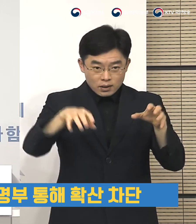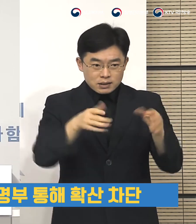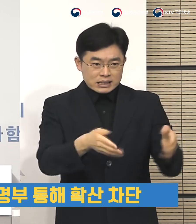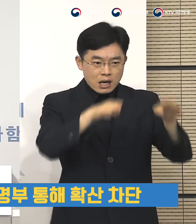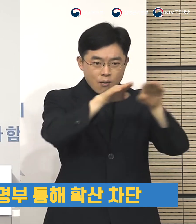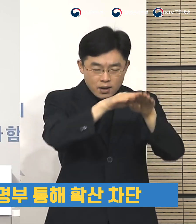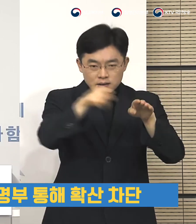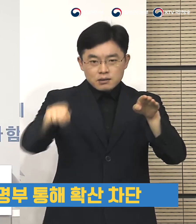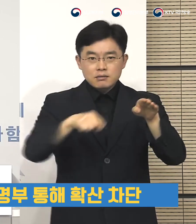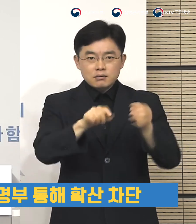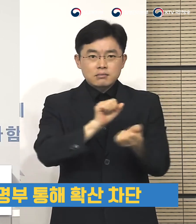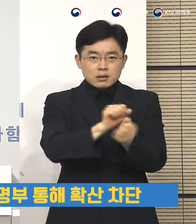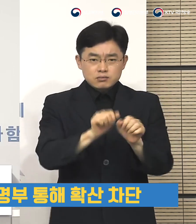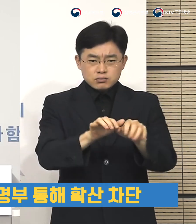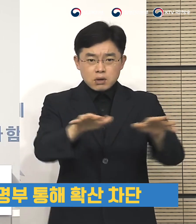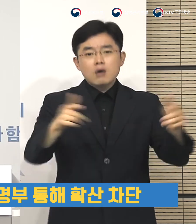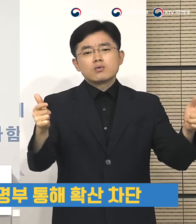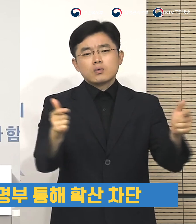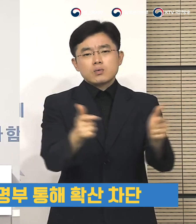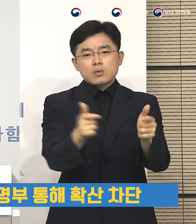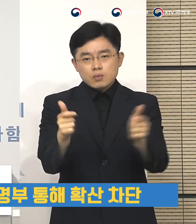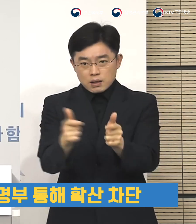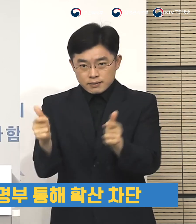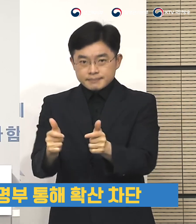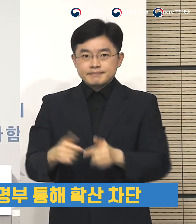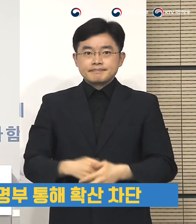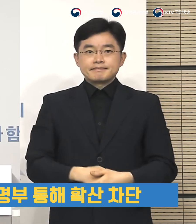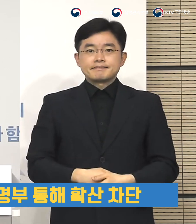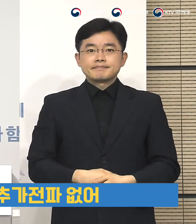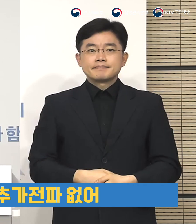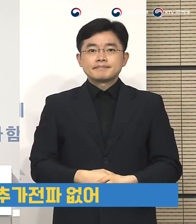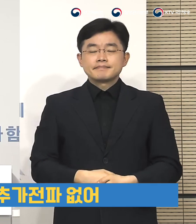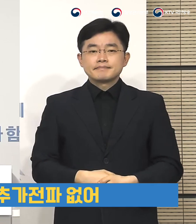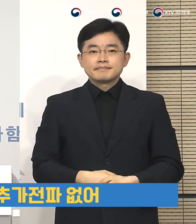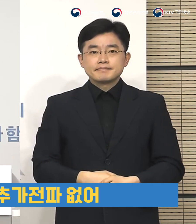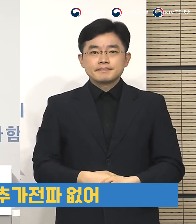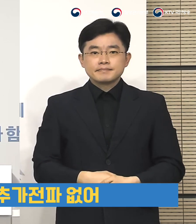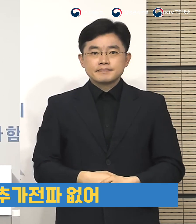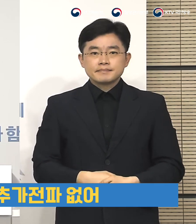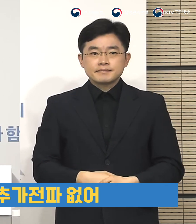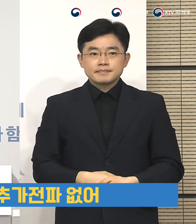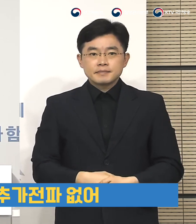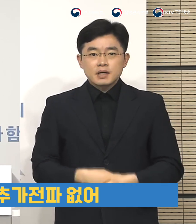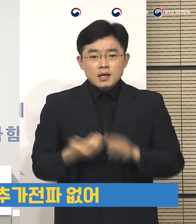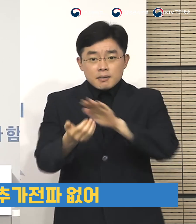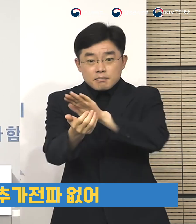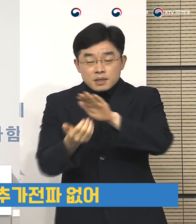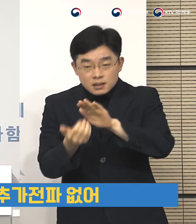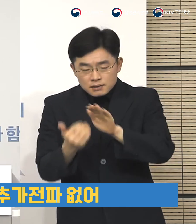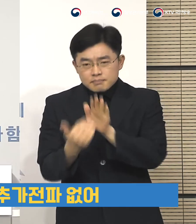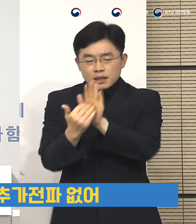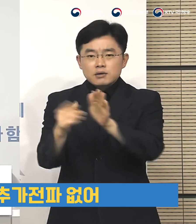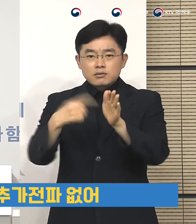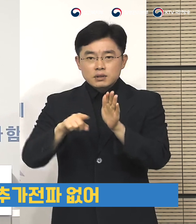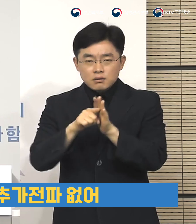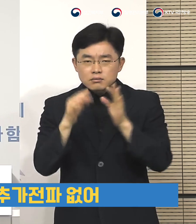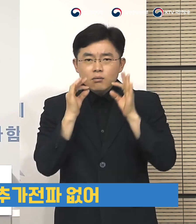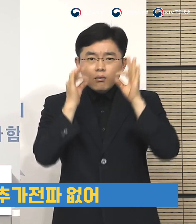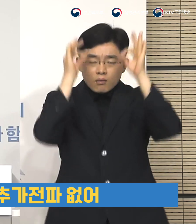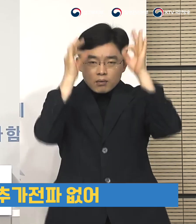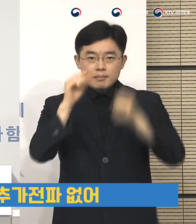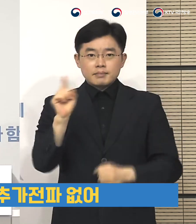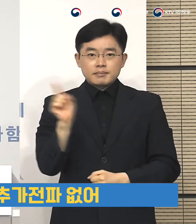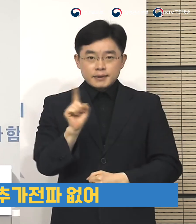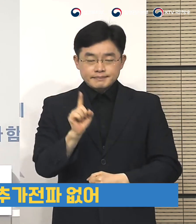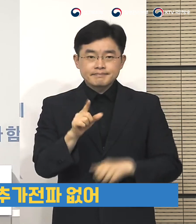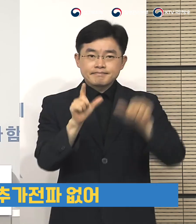비교적 안정적인 억제 관리가 되고 있습니다. 철저한 사전 예방 조치와 관리를 통해서